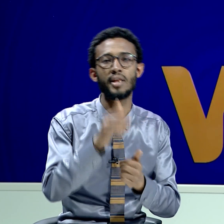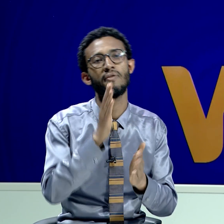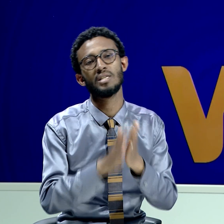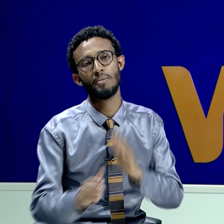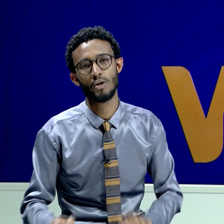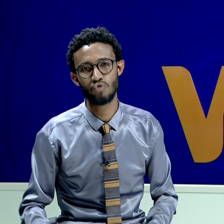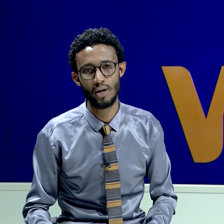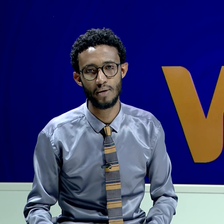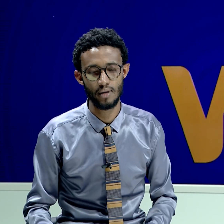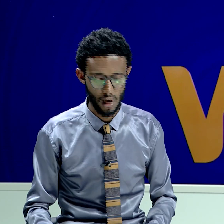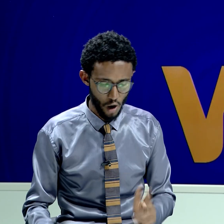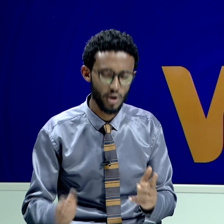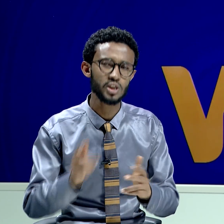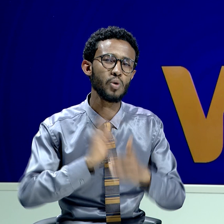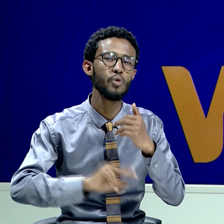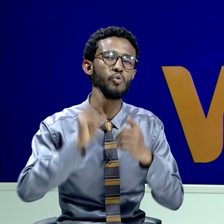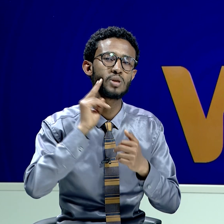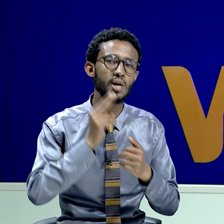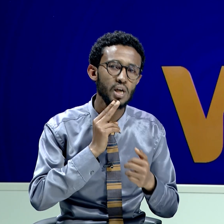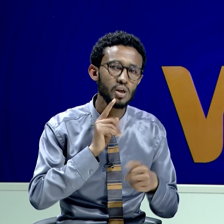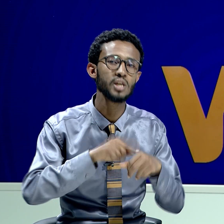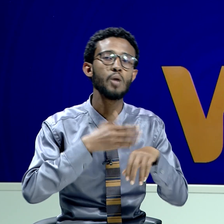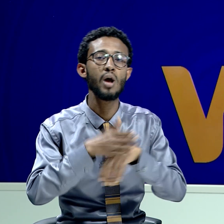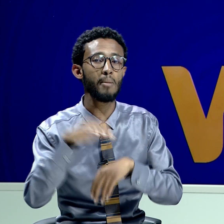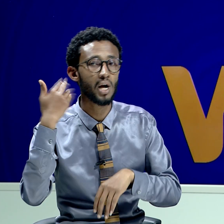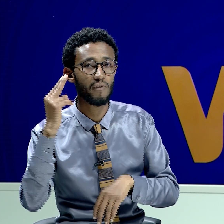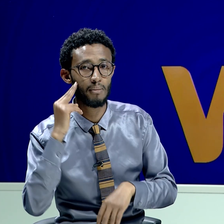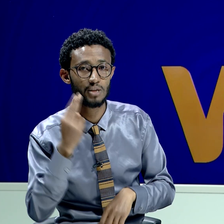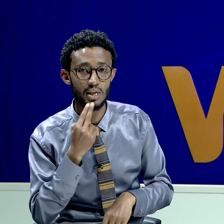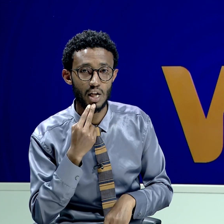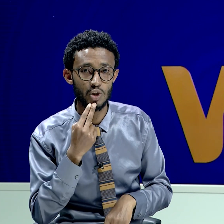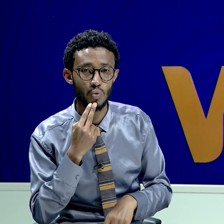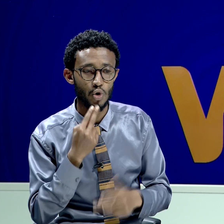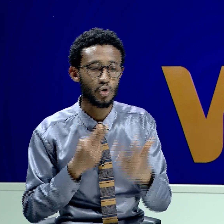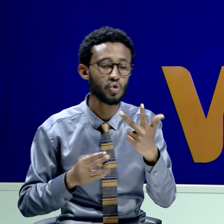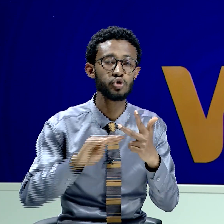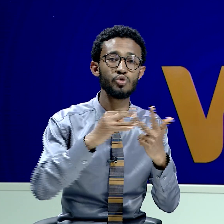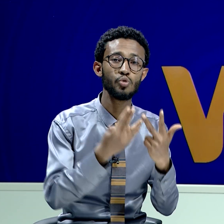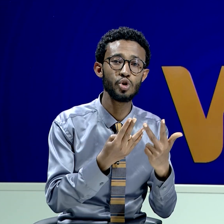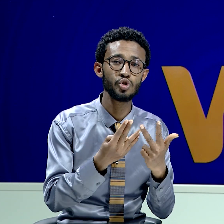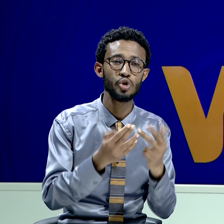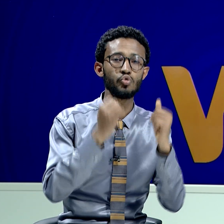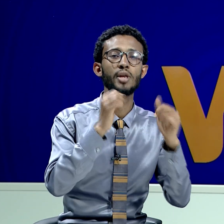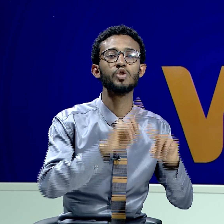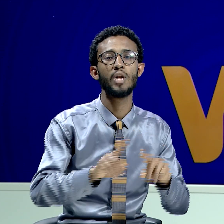يفاص مبال تشال اون سي بلاو دو مسما سنن كغزي بوالا بكافل مسما سنرتو سوست متوبوچ شوتاچو